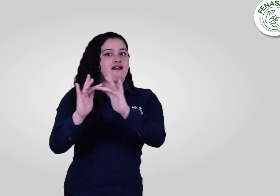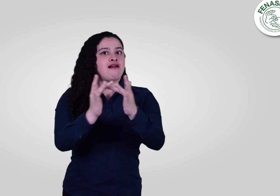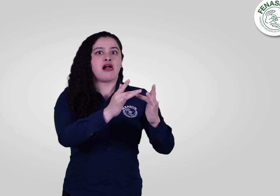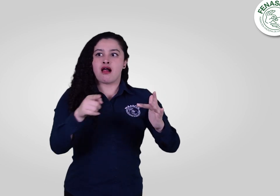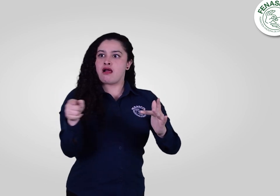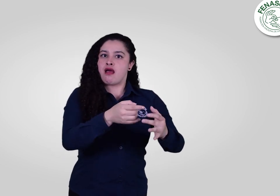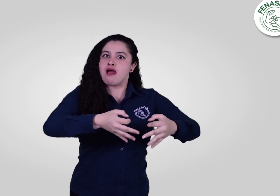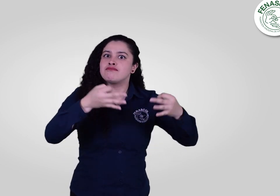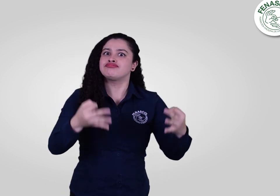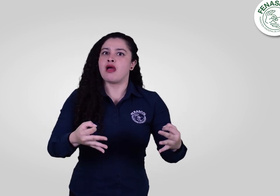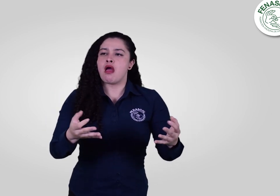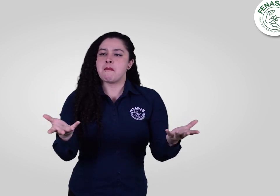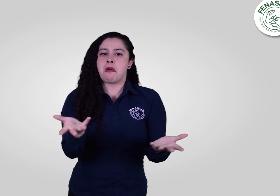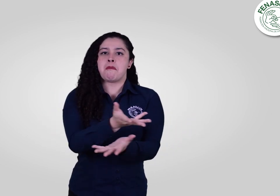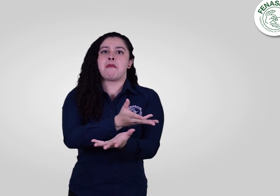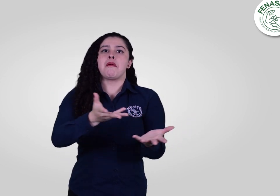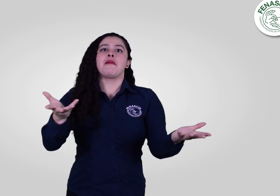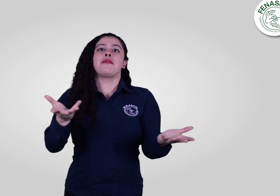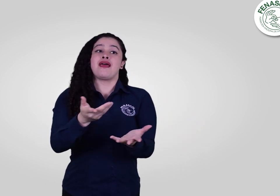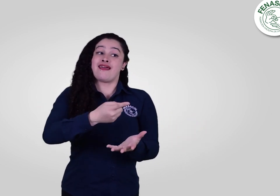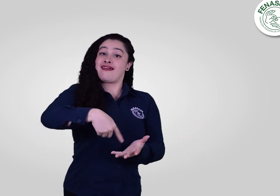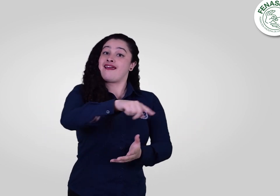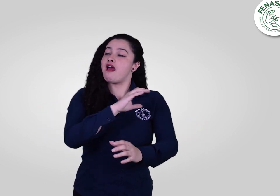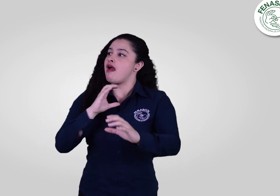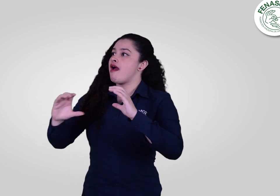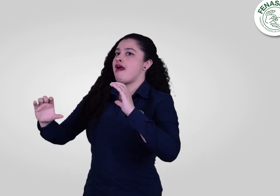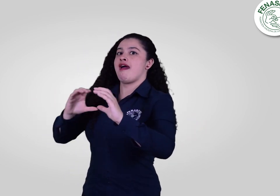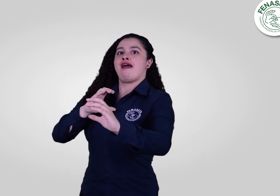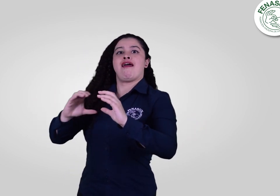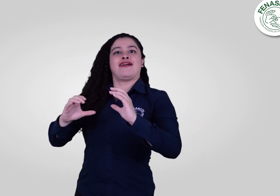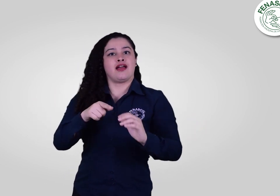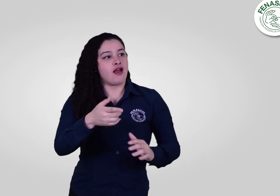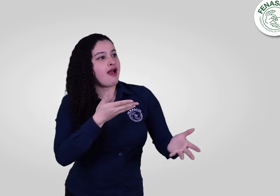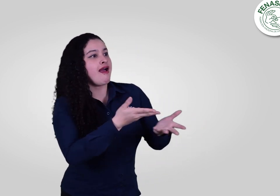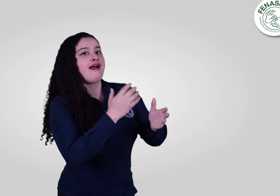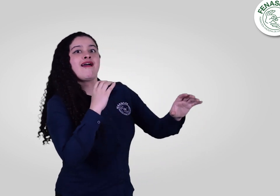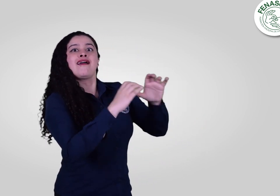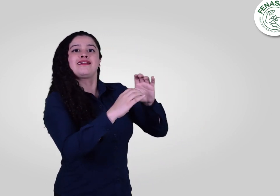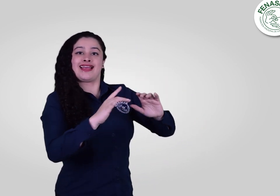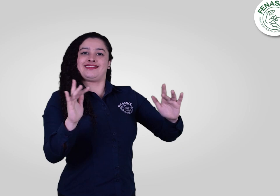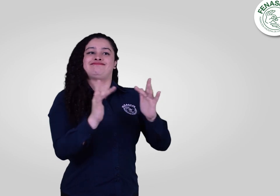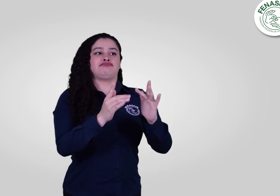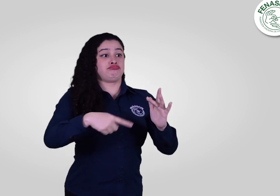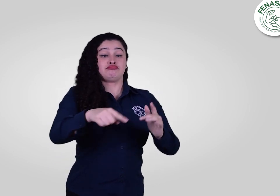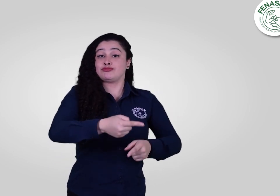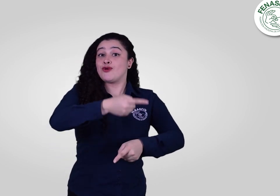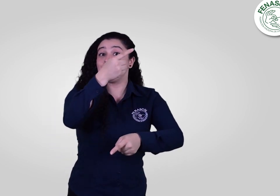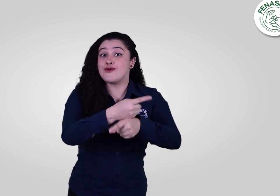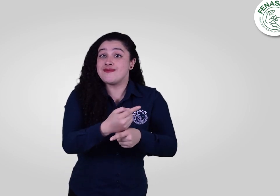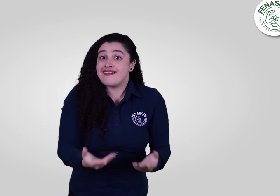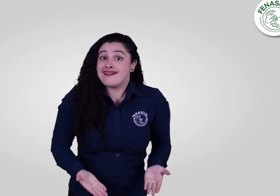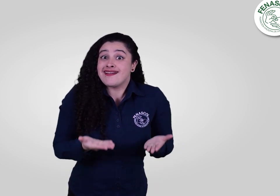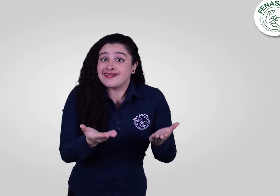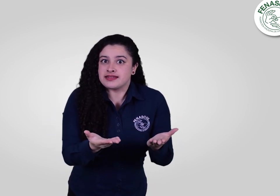comunicación que facilite la efectiva interacción con la población con discapacidad auditiva del país de manera